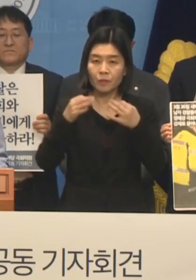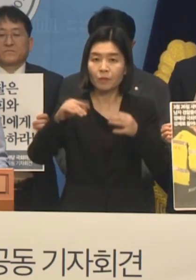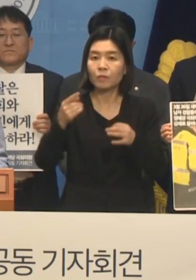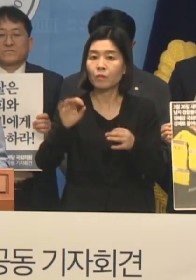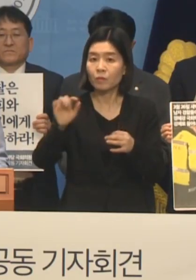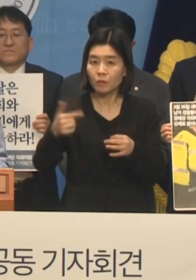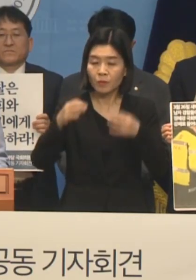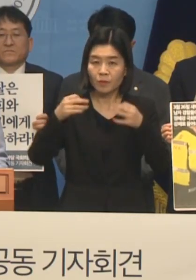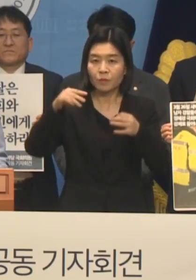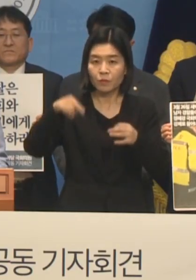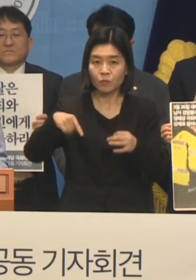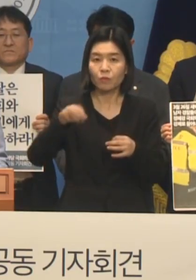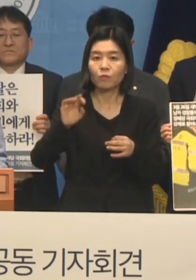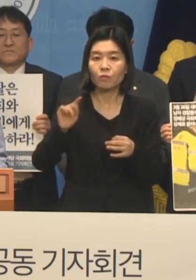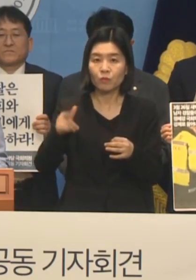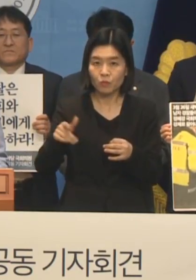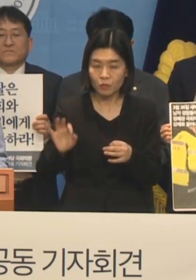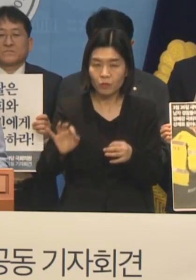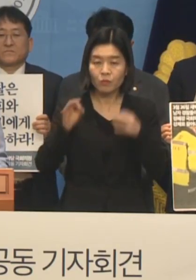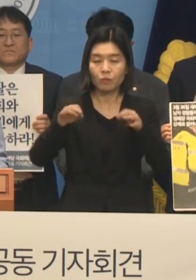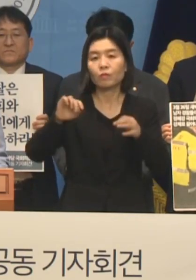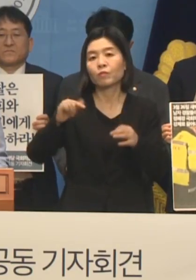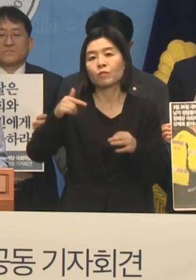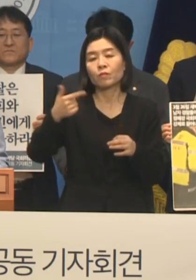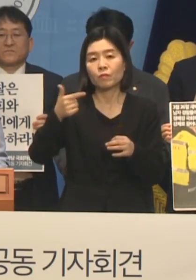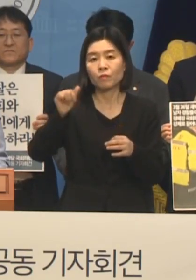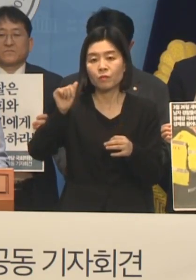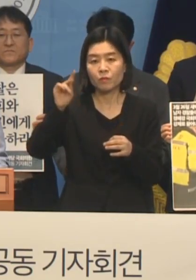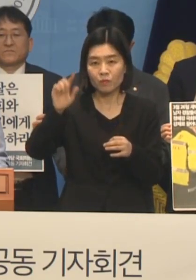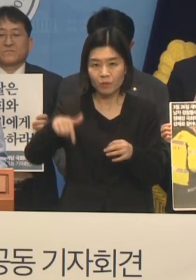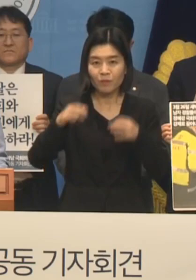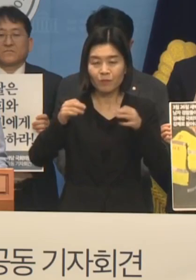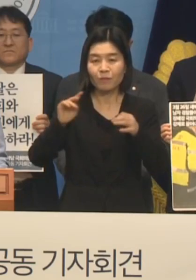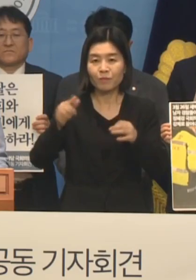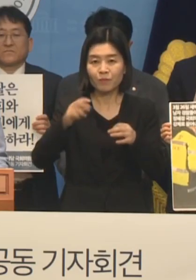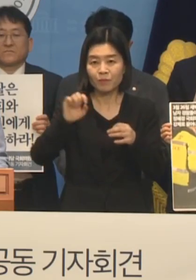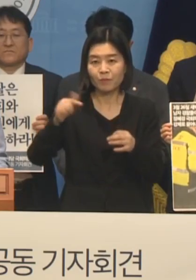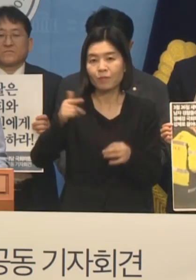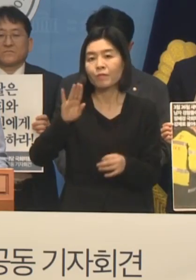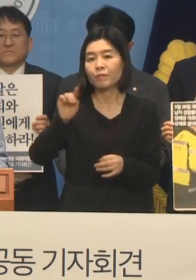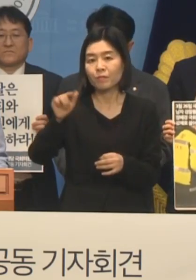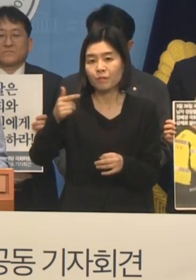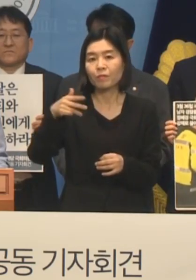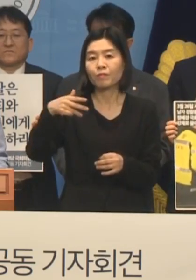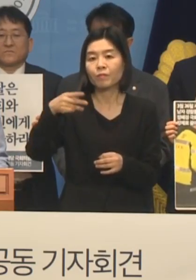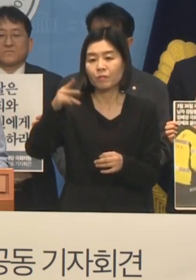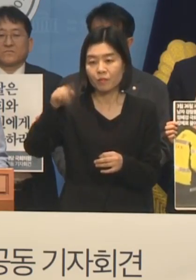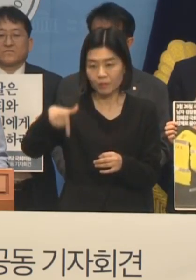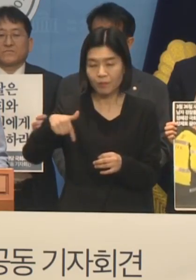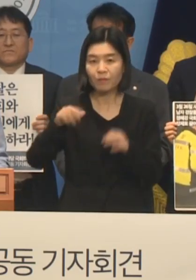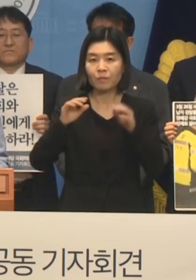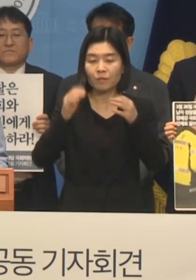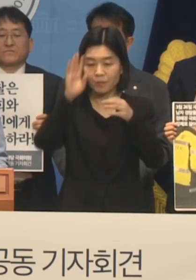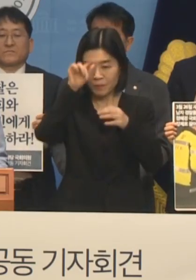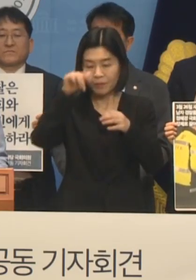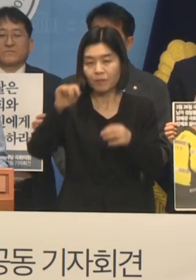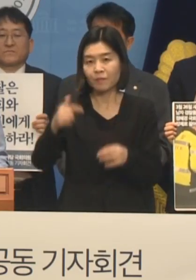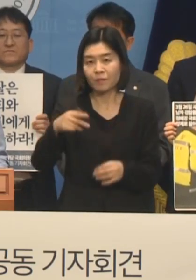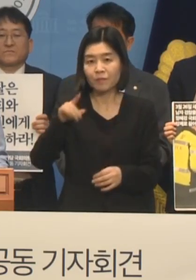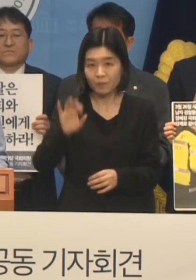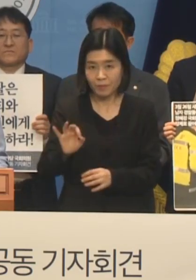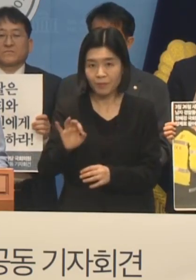김주영, 김준혁, 김준영, 김현, 민병덕, 박수현, 박은정, 박정현,